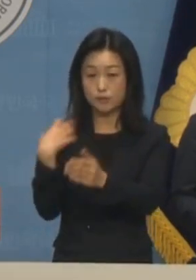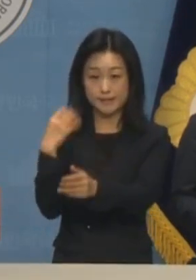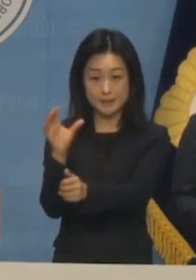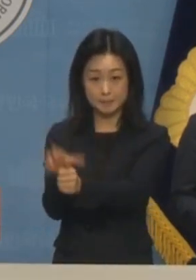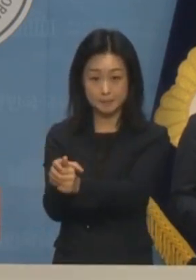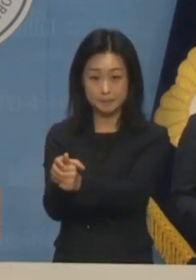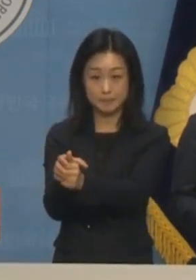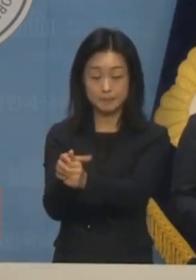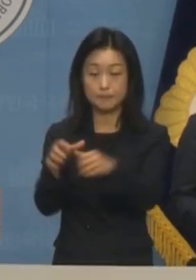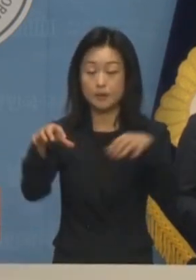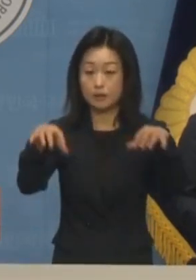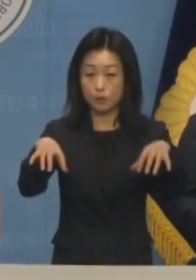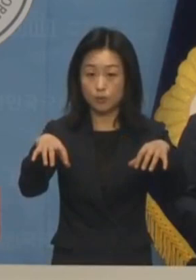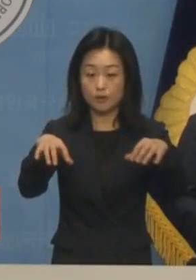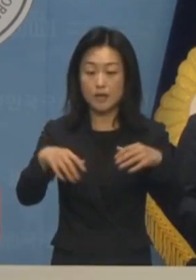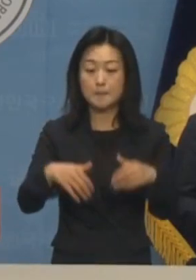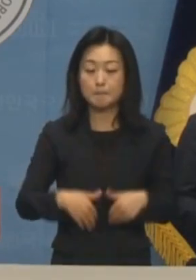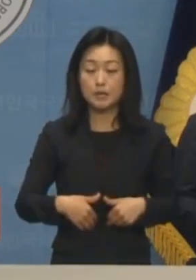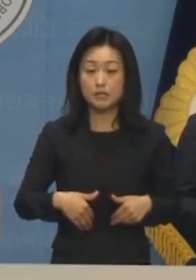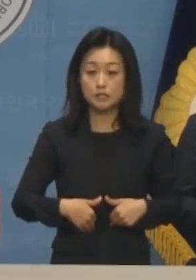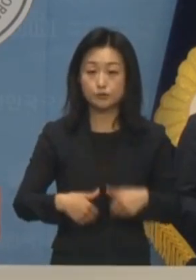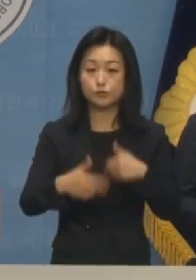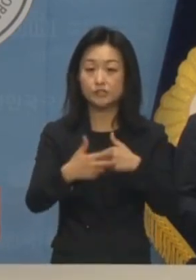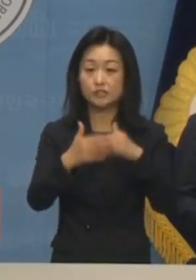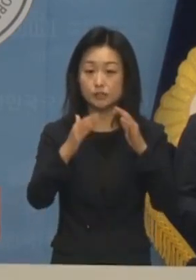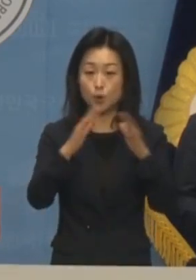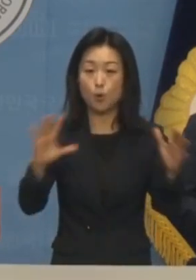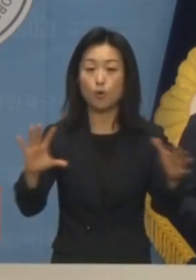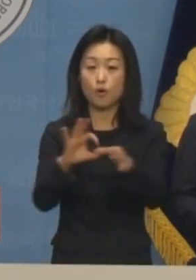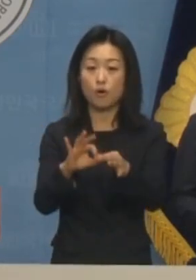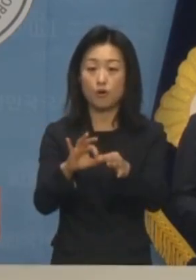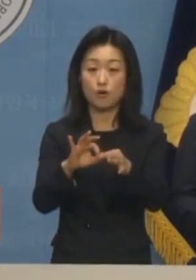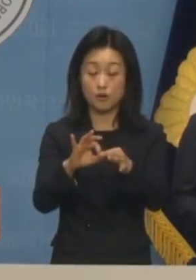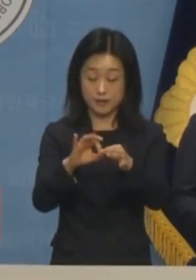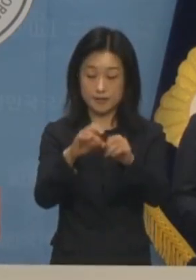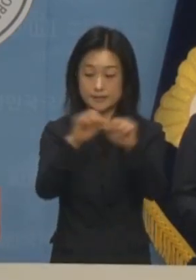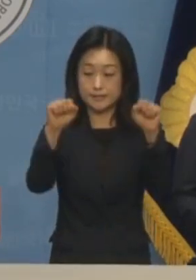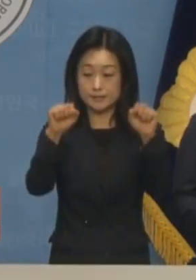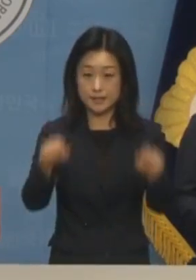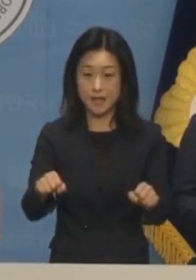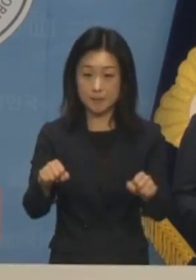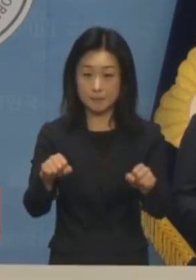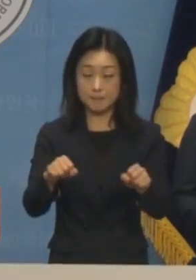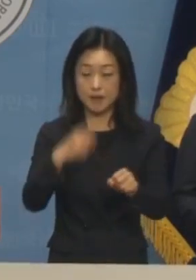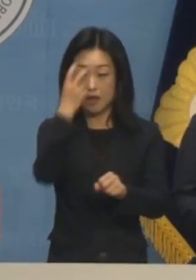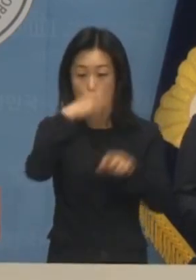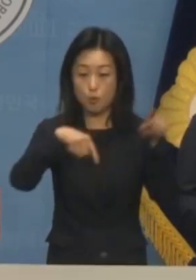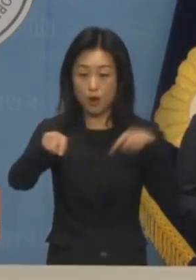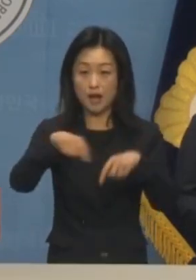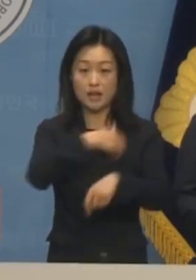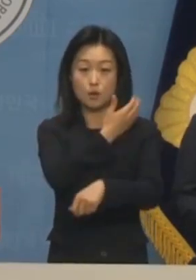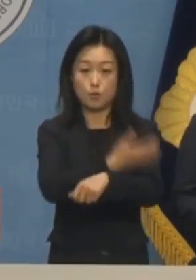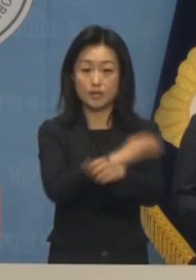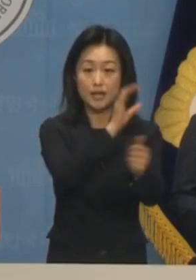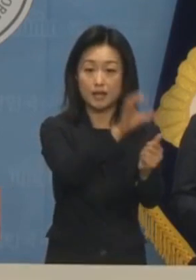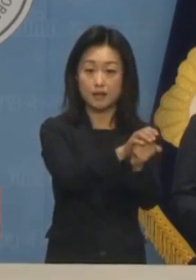의료기관이 필수의료 지역 책임 네트워크를 총괄 관리하도록 역할과 권한을